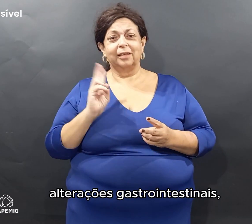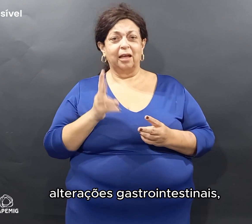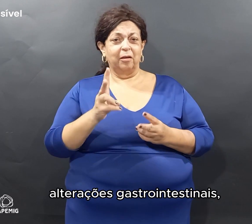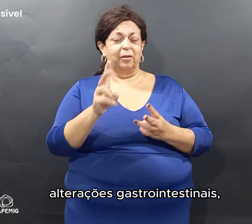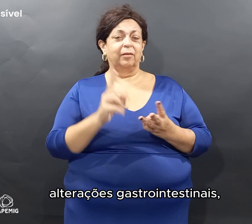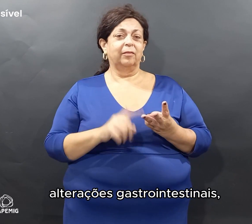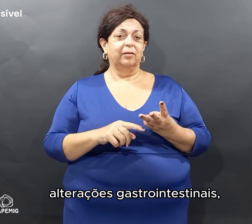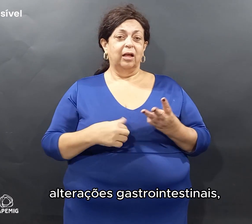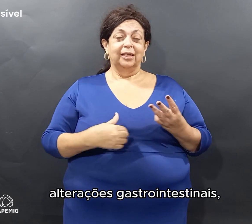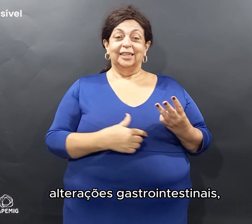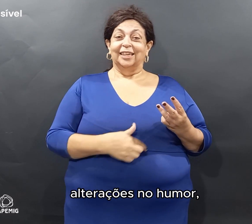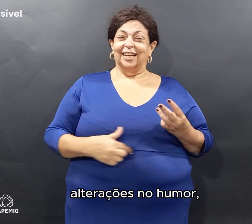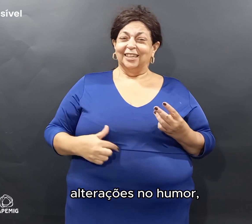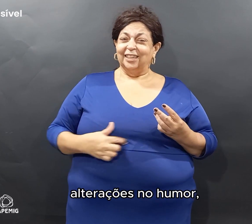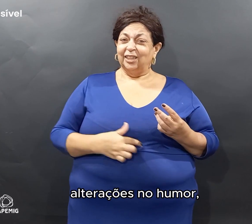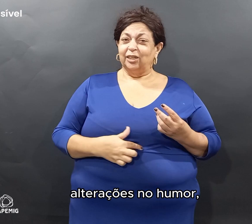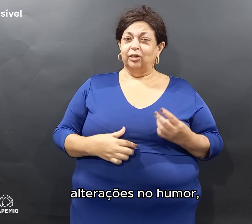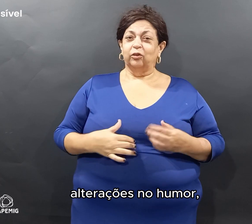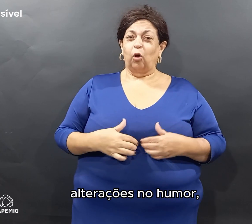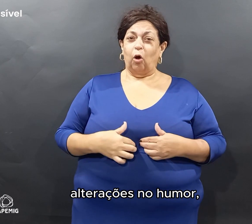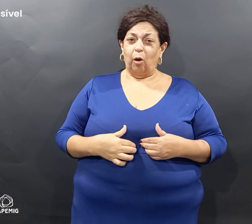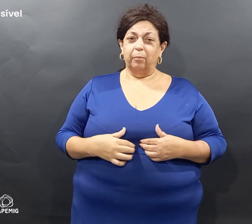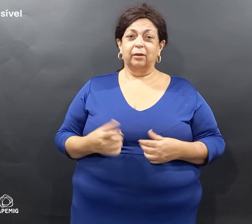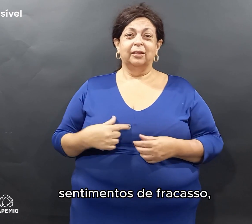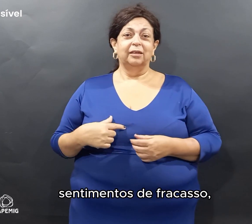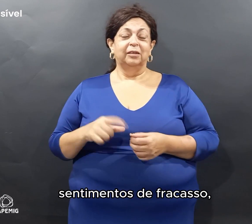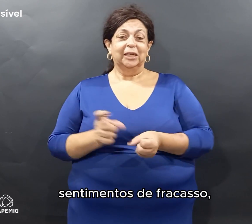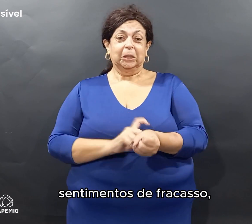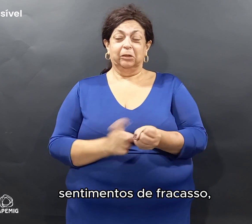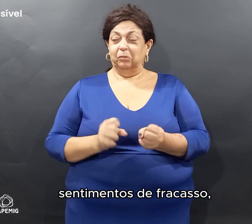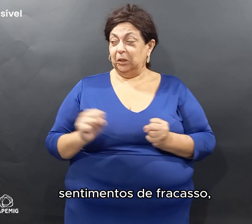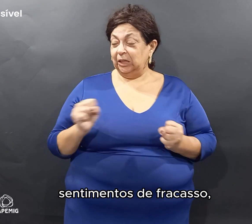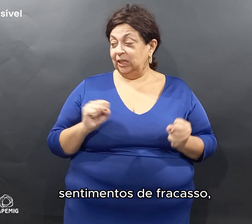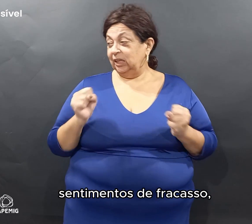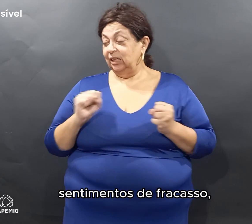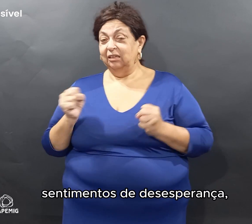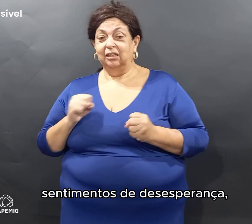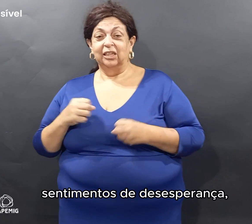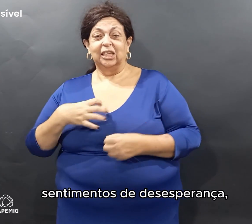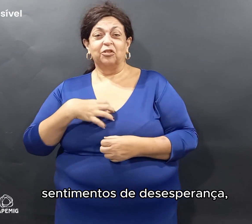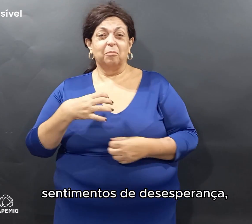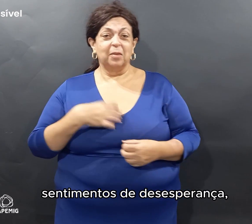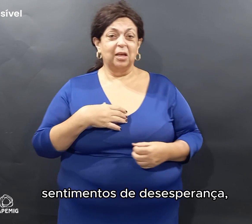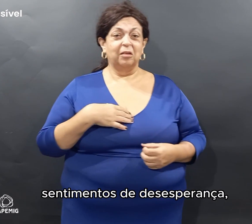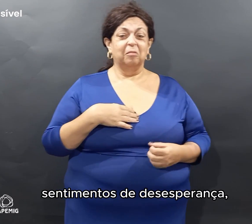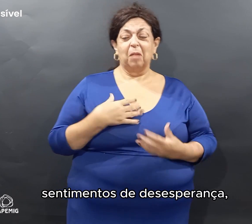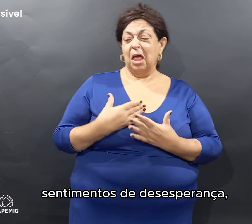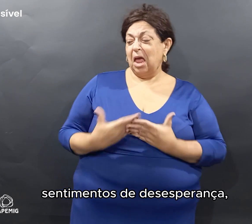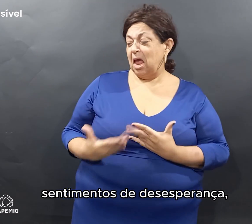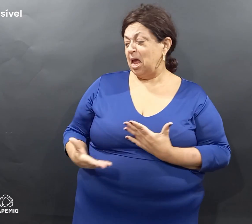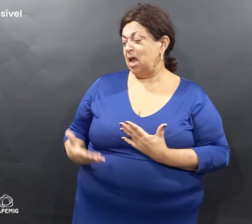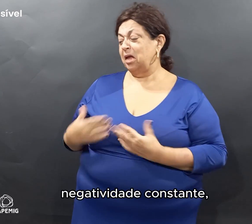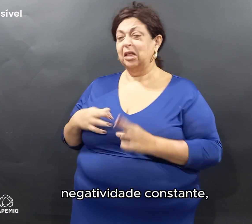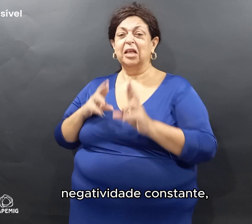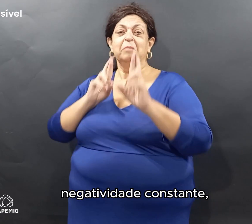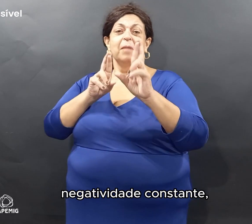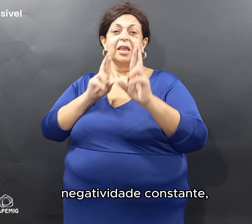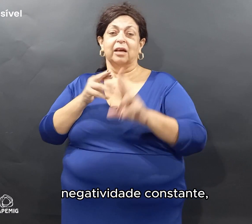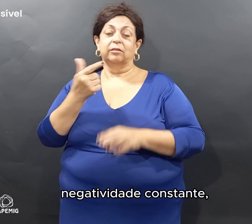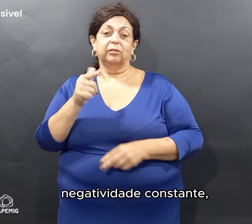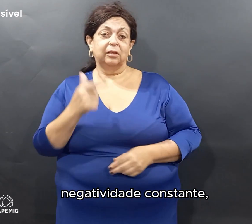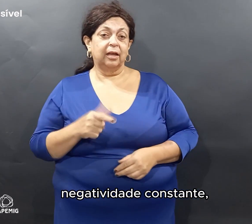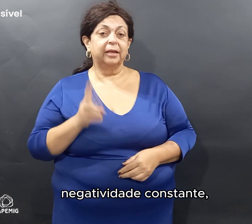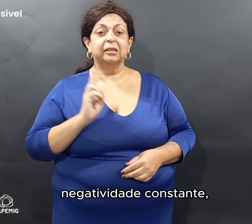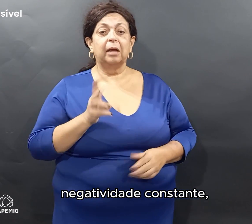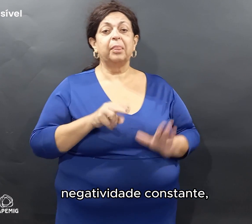alterações gastrointestinais, alterações no humor, sentimentos de fracasso, sentimentos de desesperança,